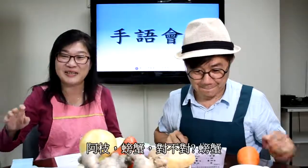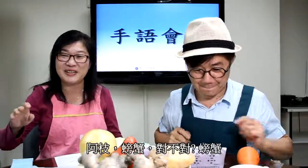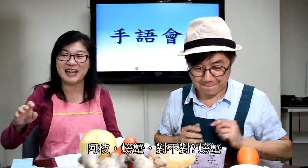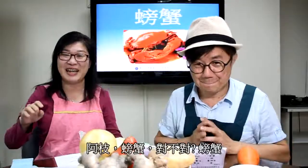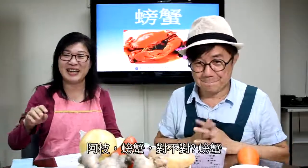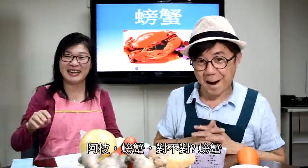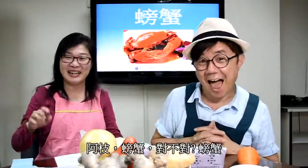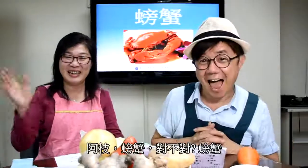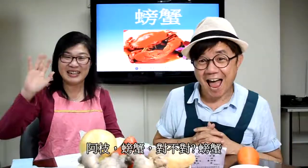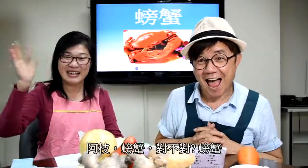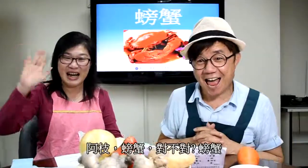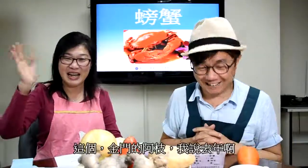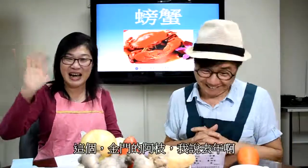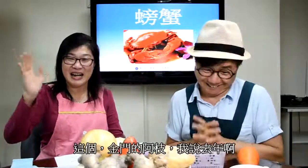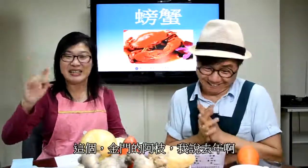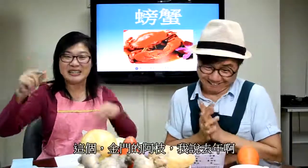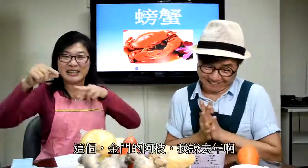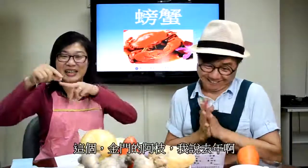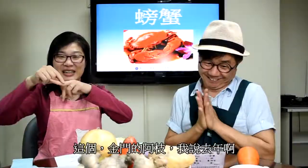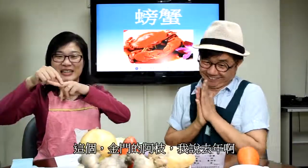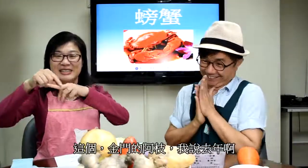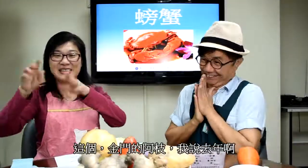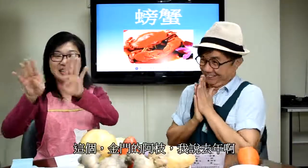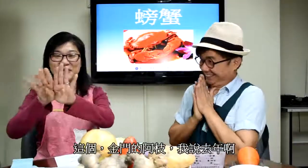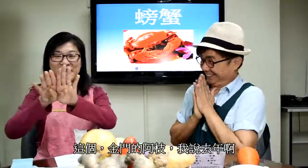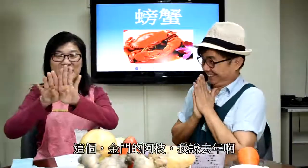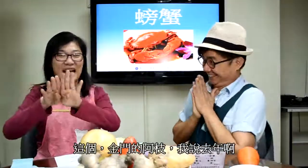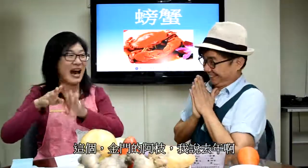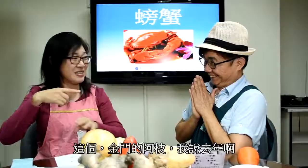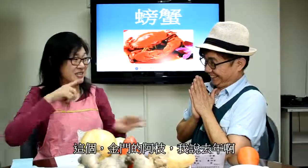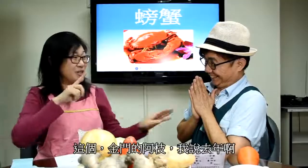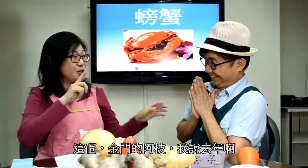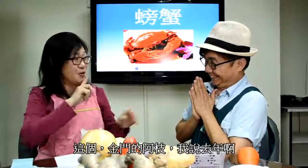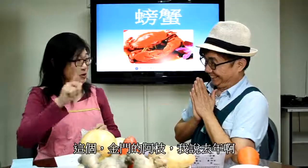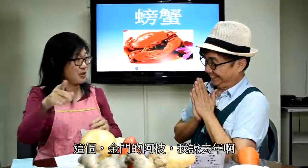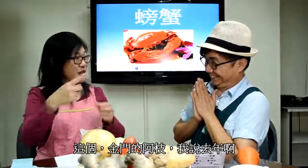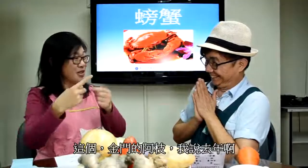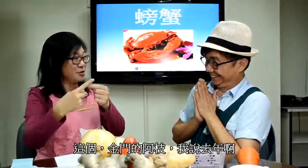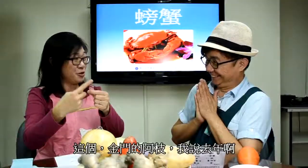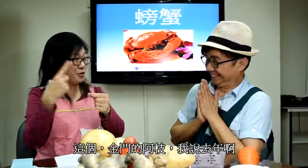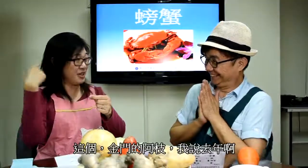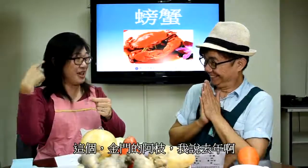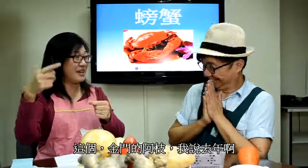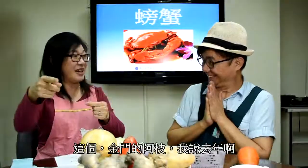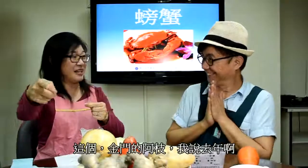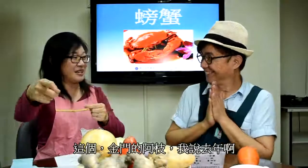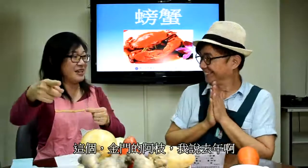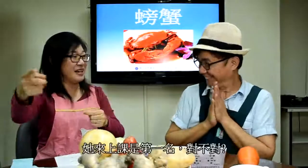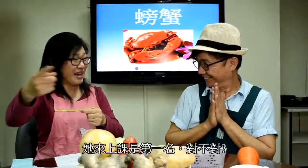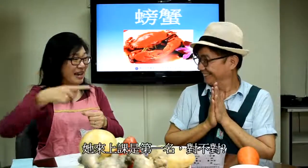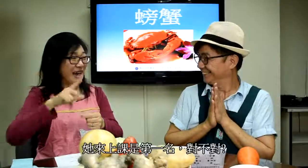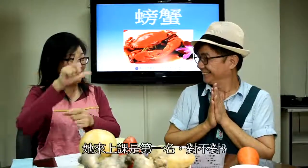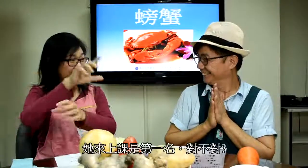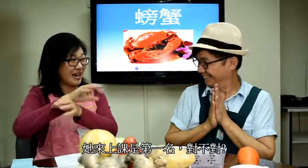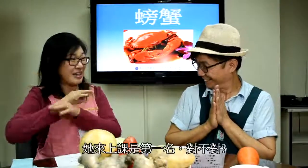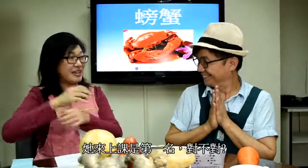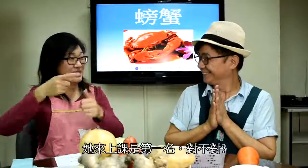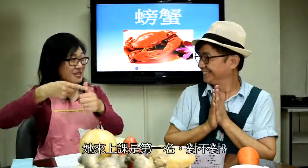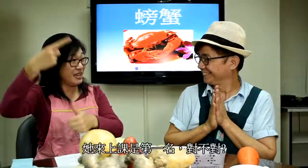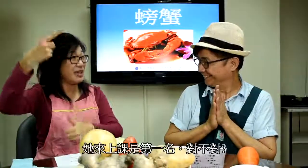对？啊，这个金门的阿芝，我说去年啊，他来上课是第一名，